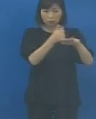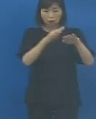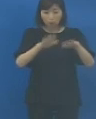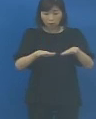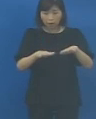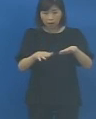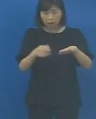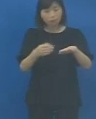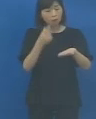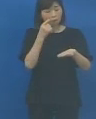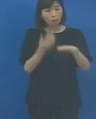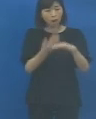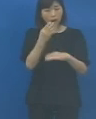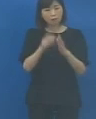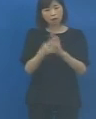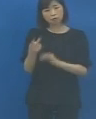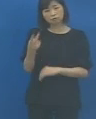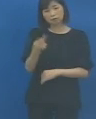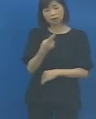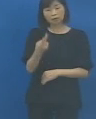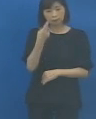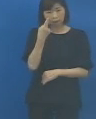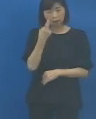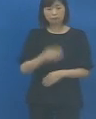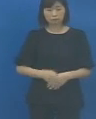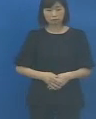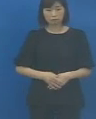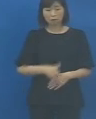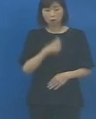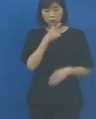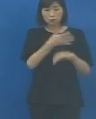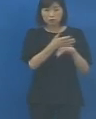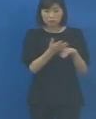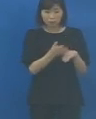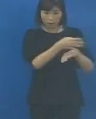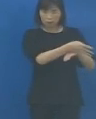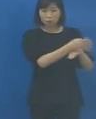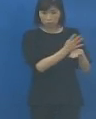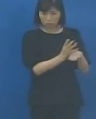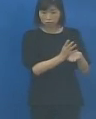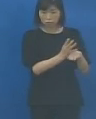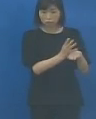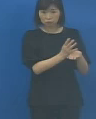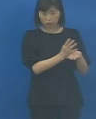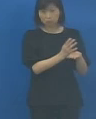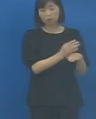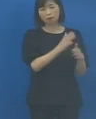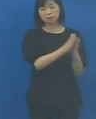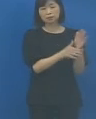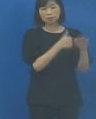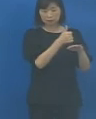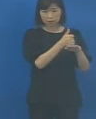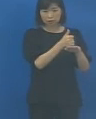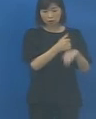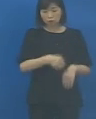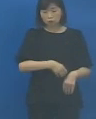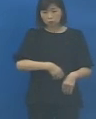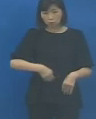で、徳島の知事は、地方から出られているわけですが、福岡とか京都の知事が長くされてい